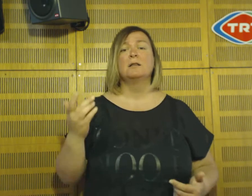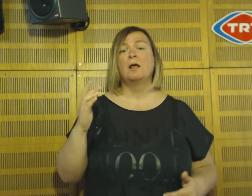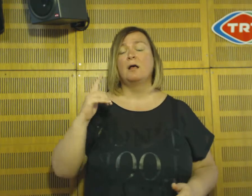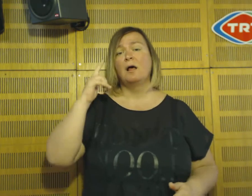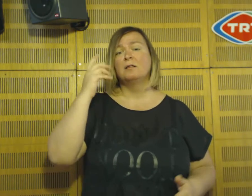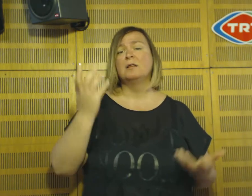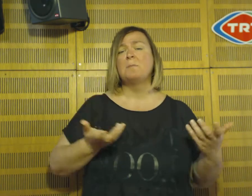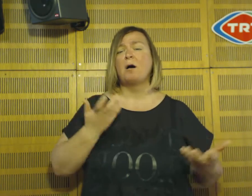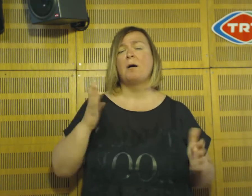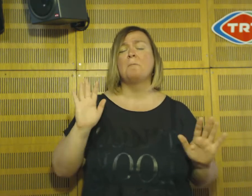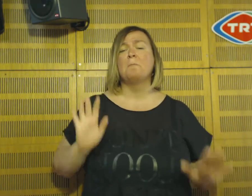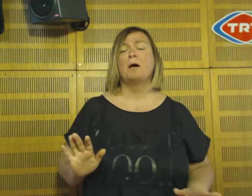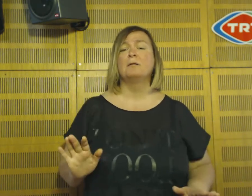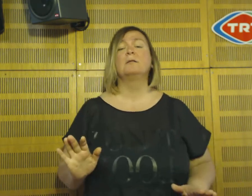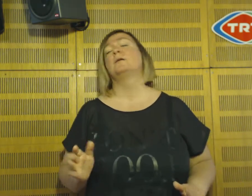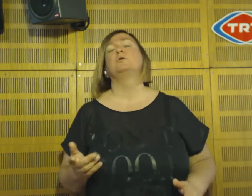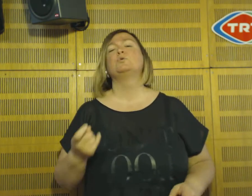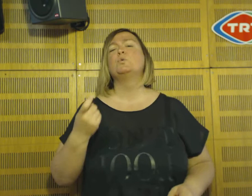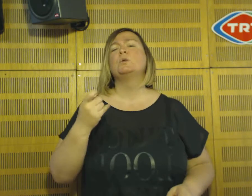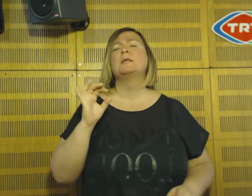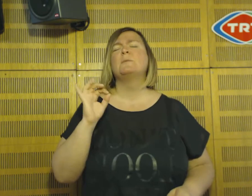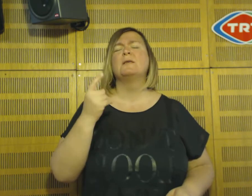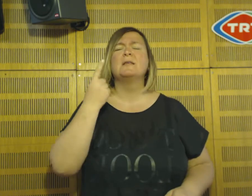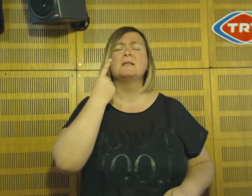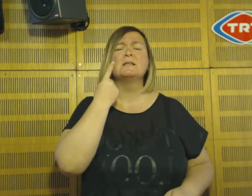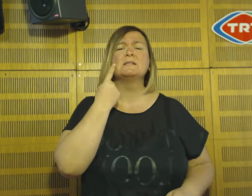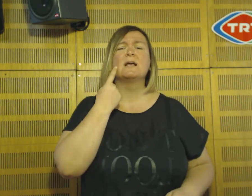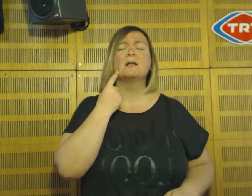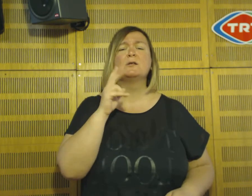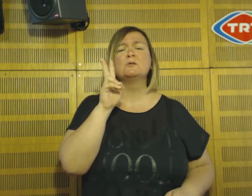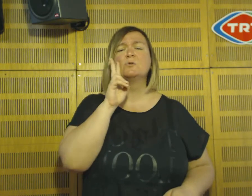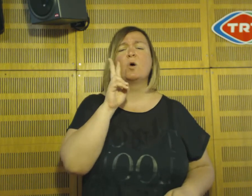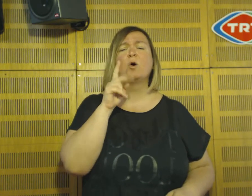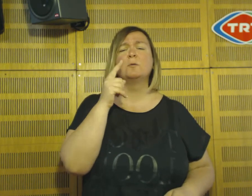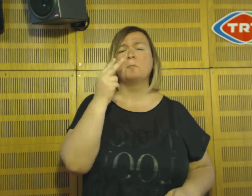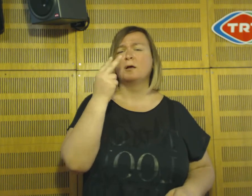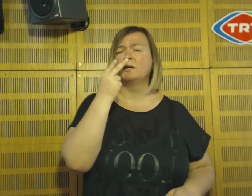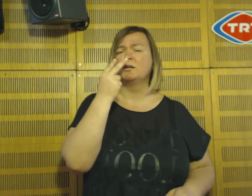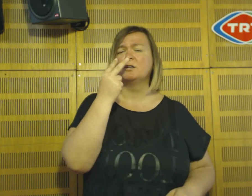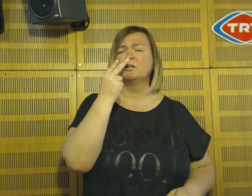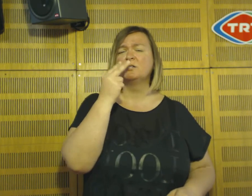Yandım anlar kurşun gibi izler. Son bakış